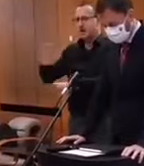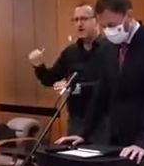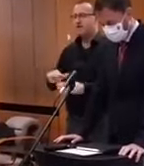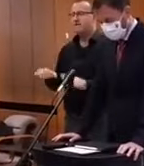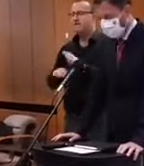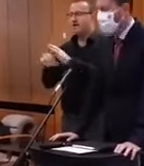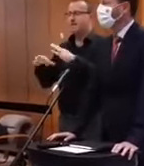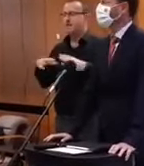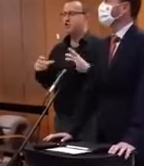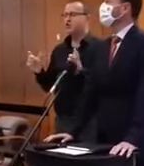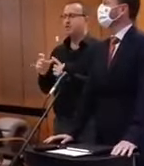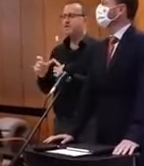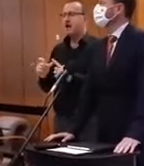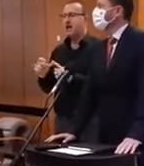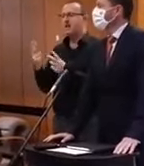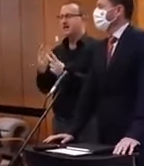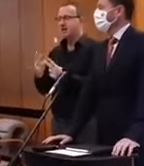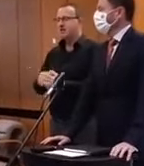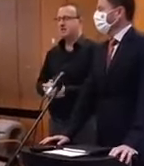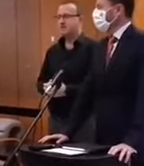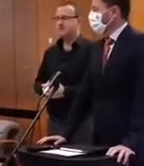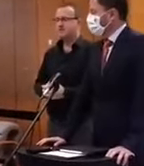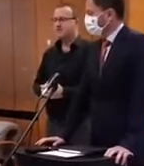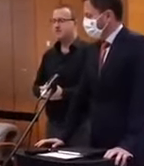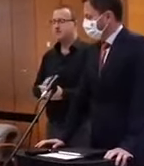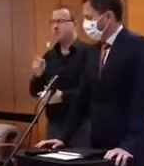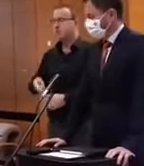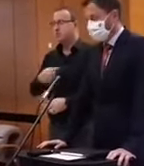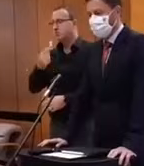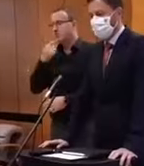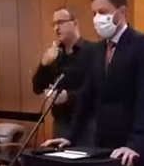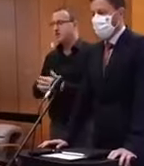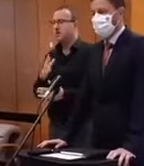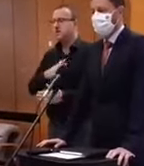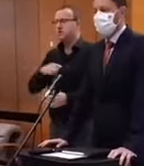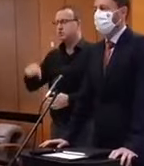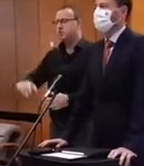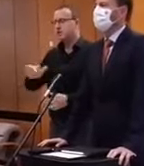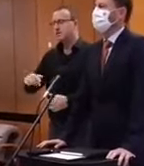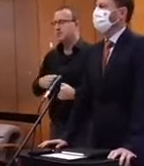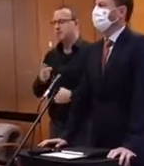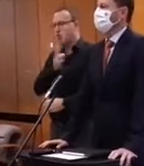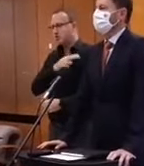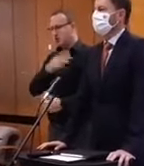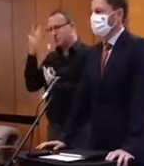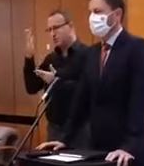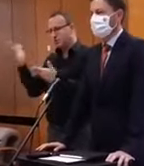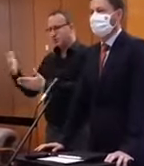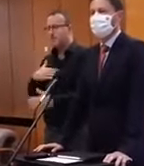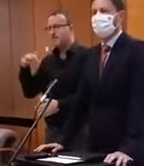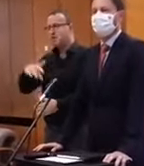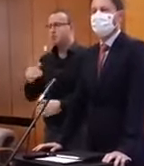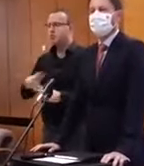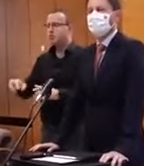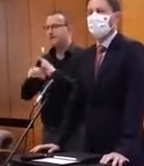pani Sofia Ingel. A musím povedať, že chcel by som aj sa to miesto oceniť prítomnosť na Slovensku, že môžeme